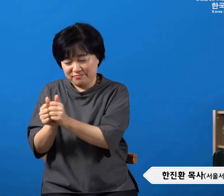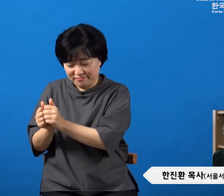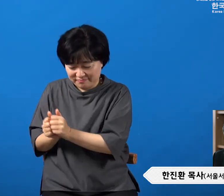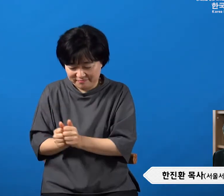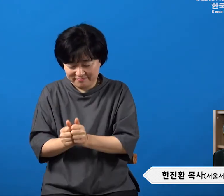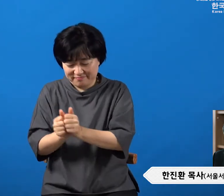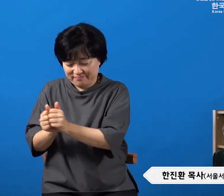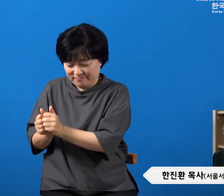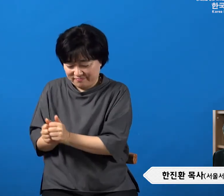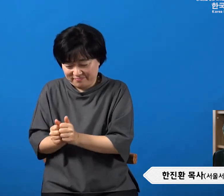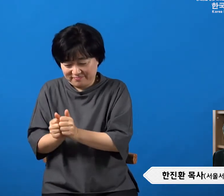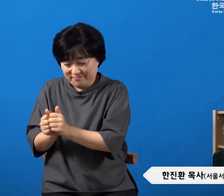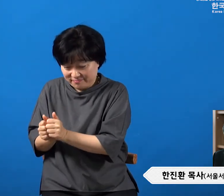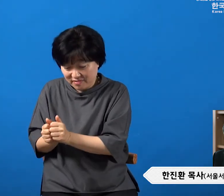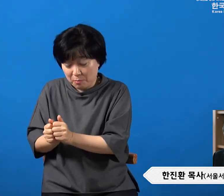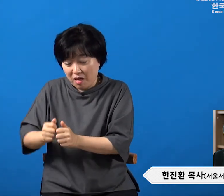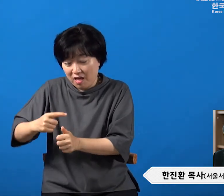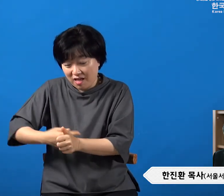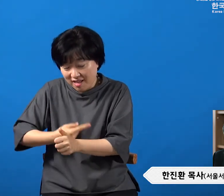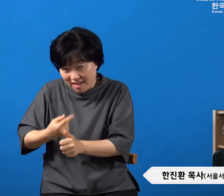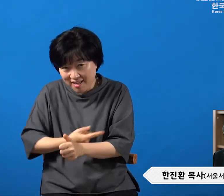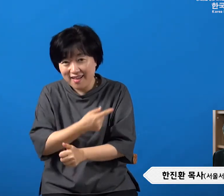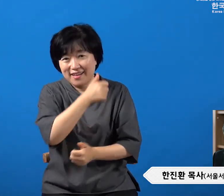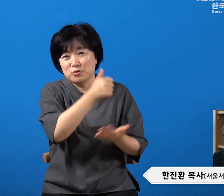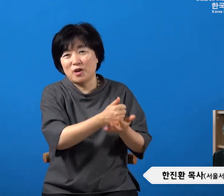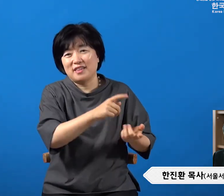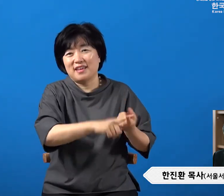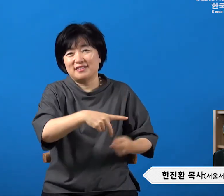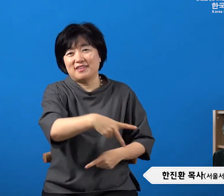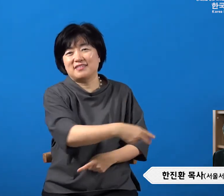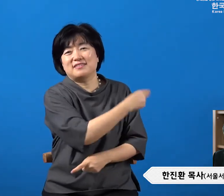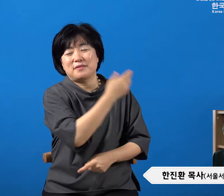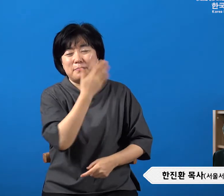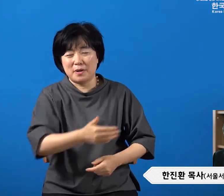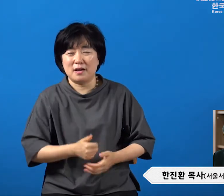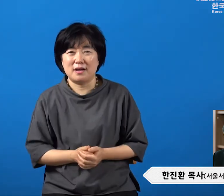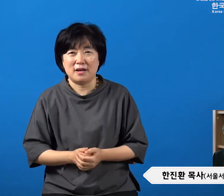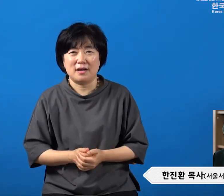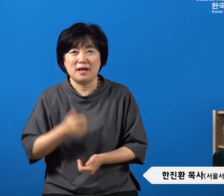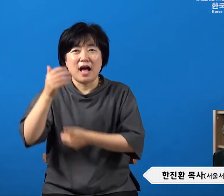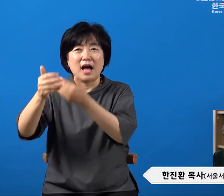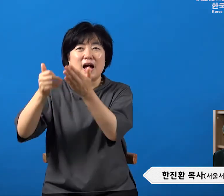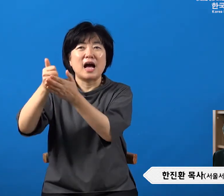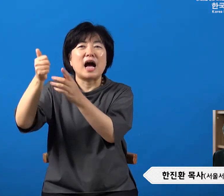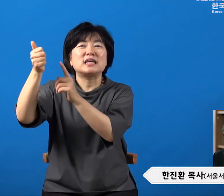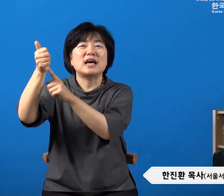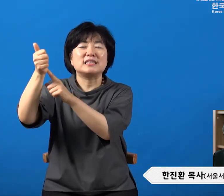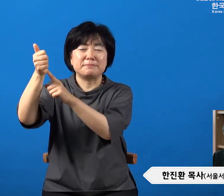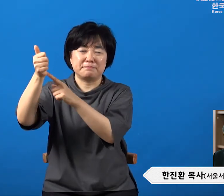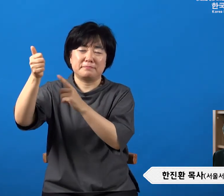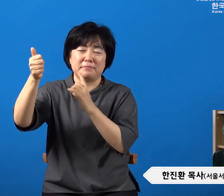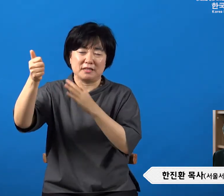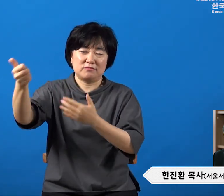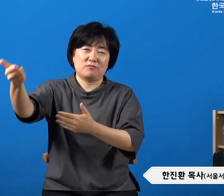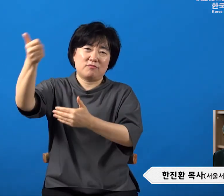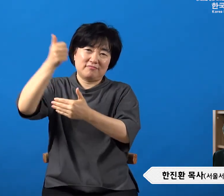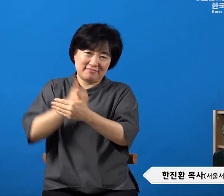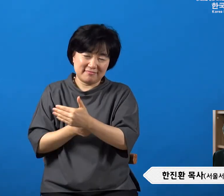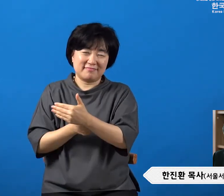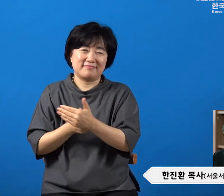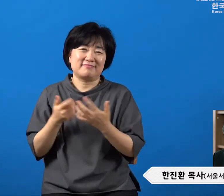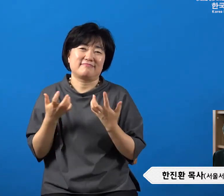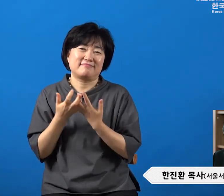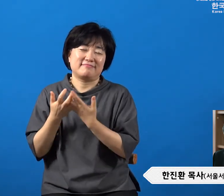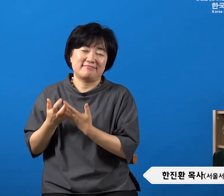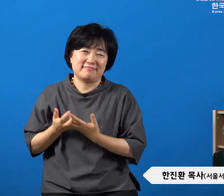하나님 바라보면서 그 하나님의 시선으로 내가 충만해지는 것이, 그것이 중요합니다. 그 시선 때문에